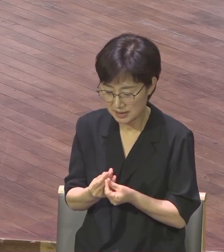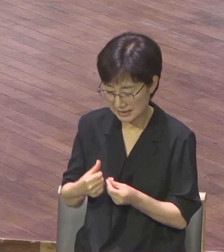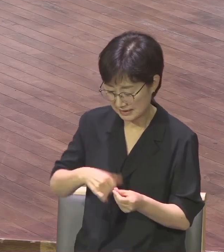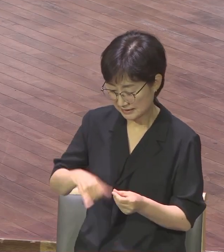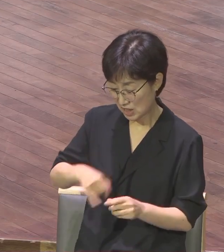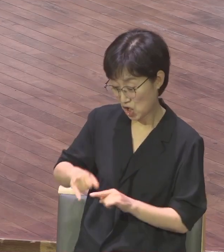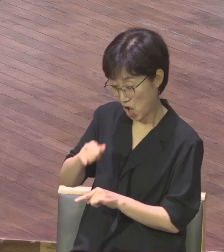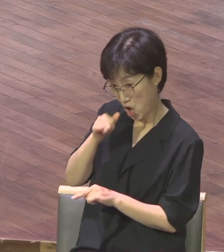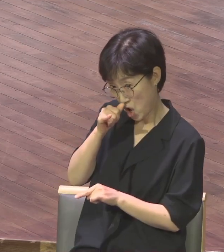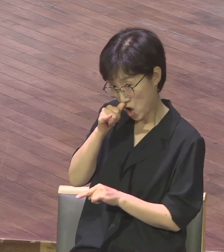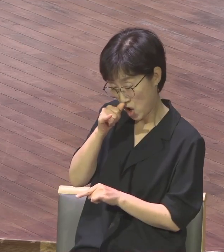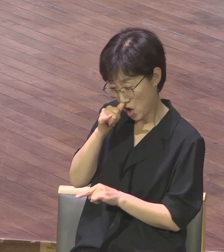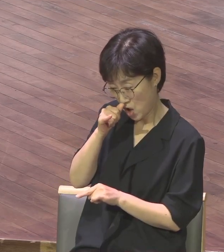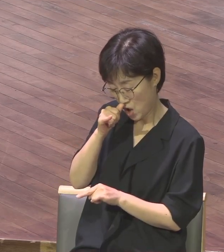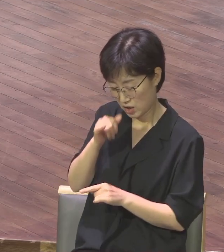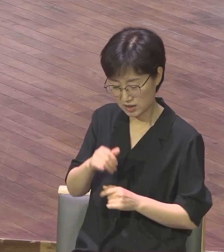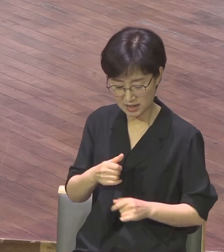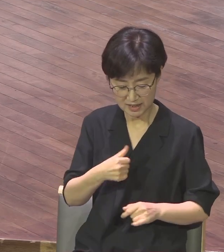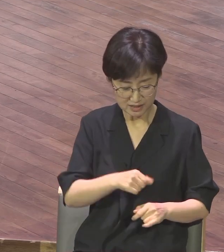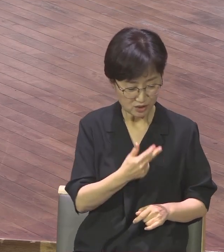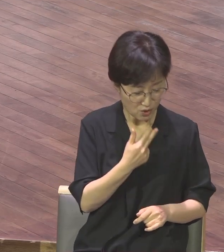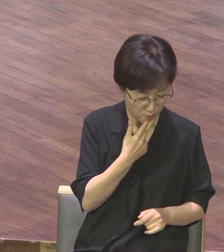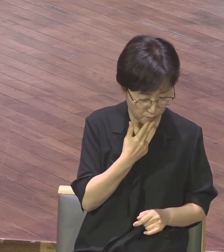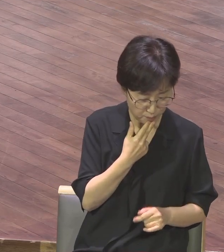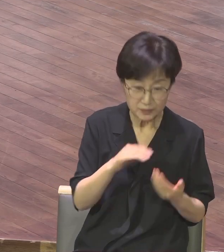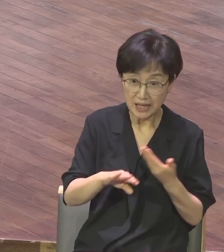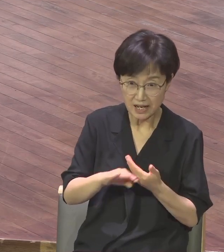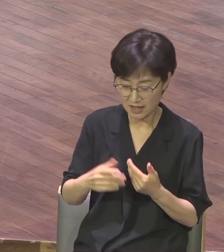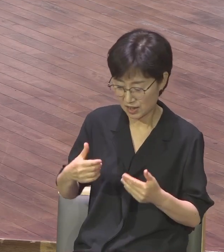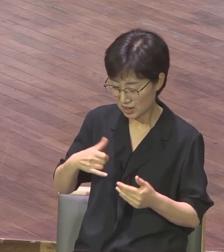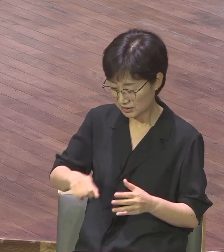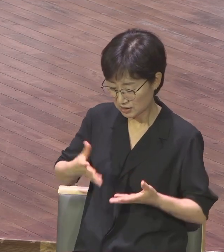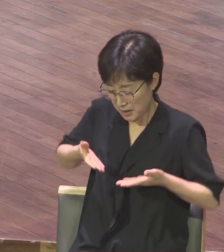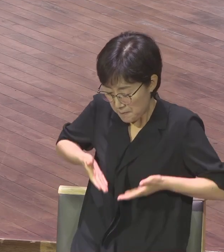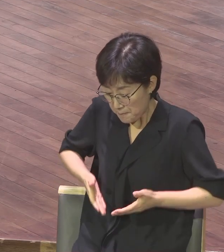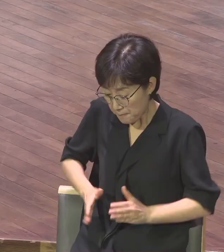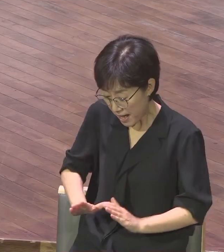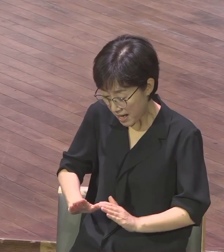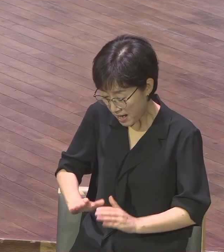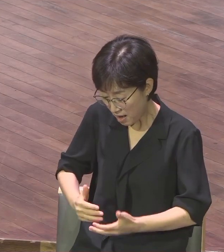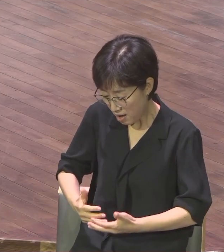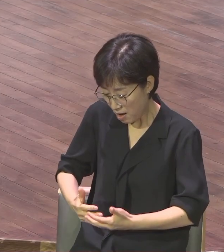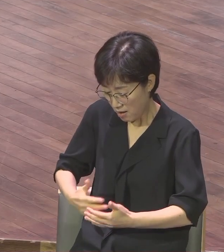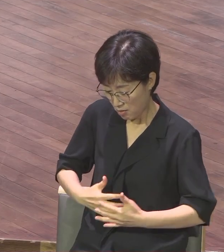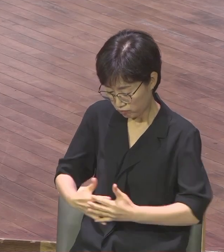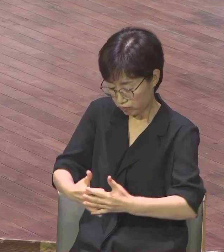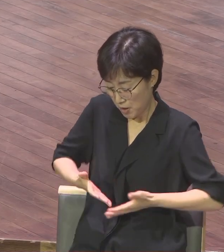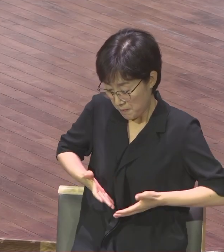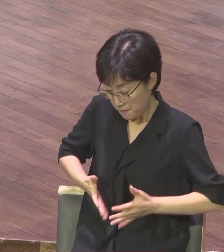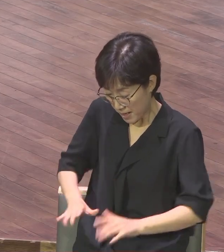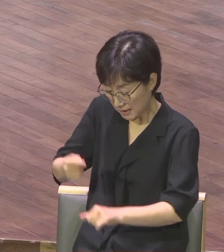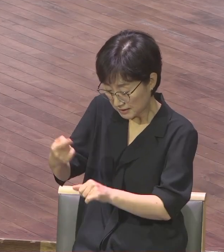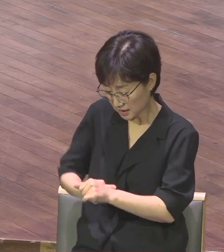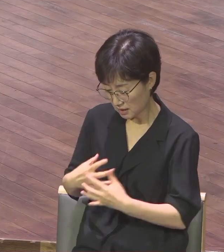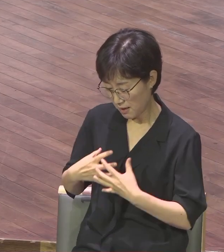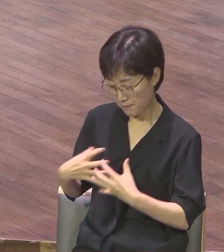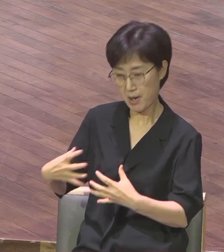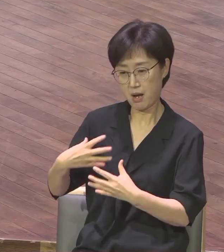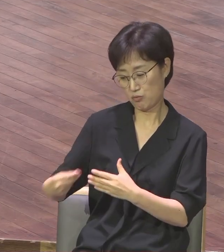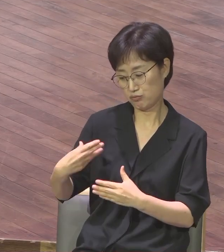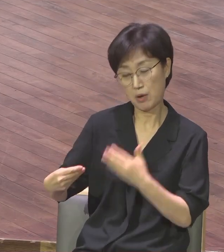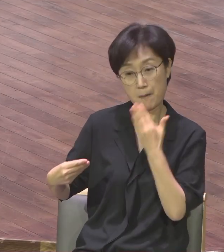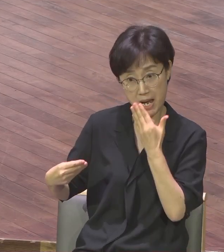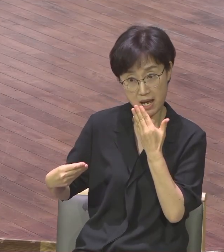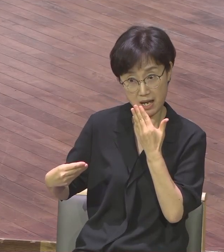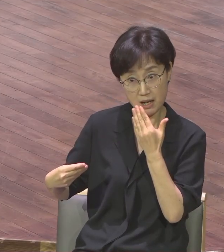다르죠. 아무리 임신을 해도요, 아이가 안 나오면 젖이 안 터집니다. 젖이, 아이가 탁 나와야 젖이 탁 터집니다.